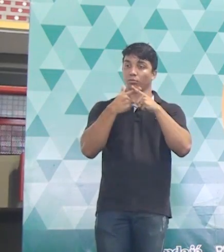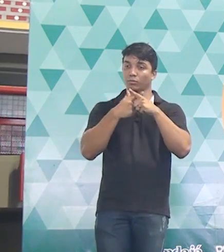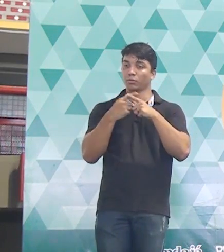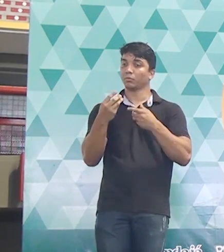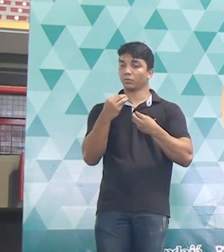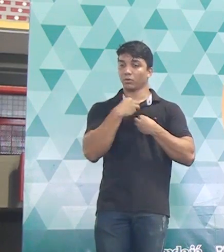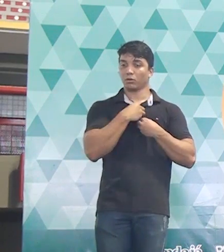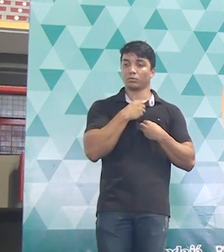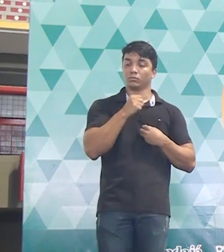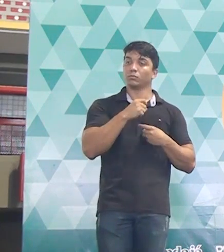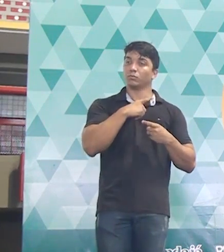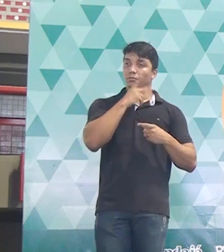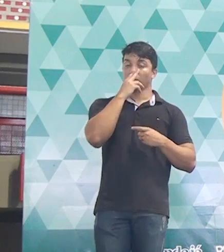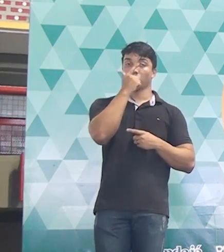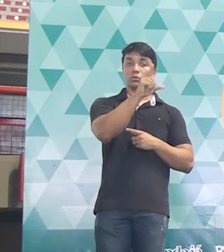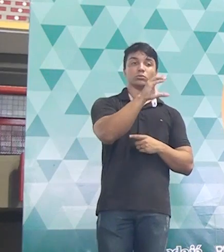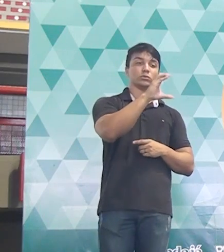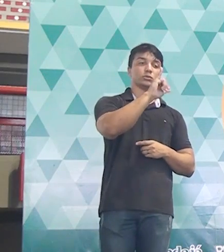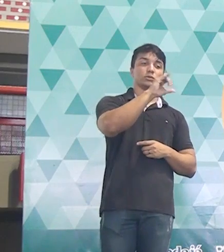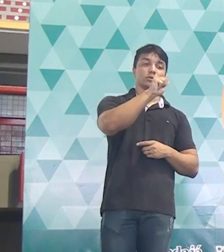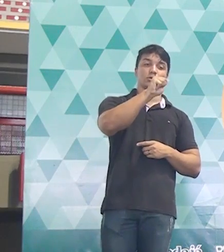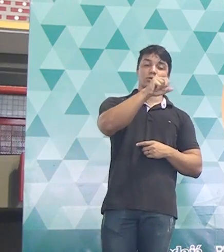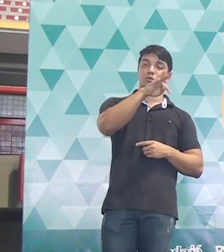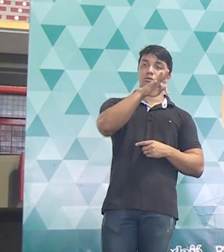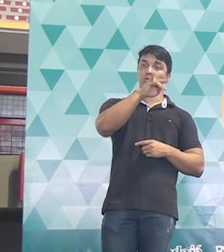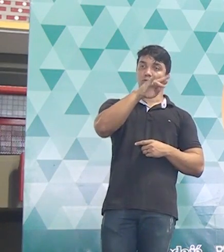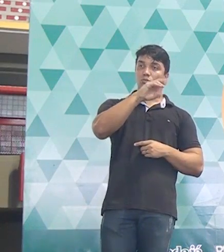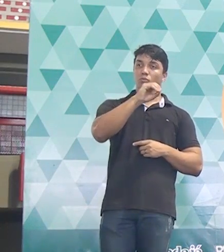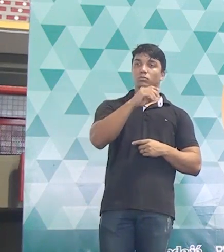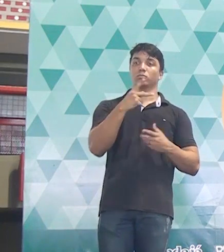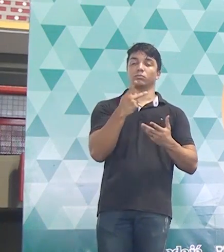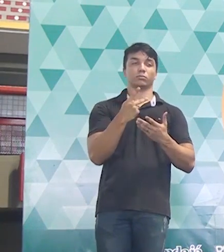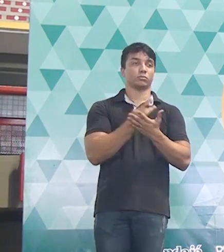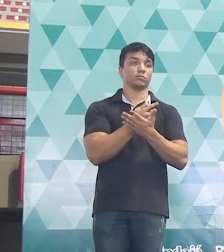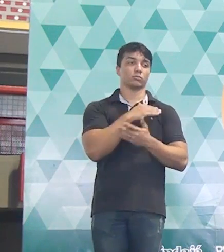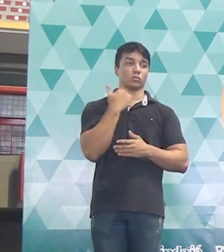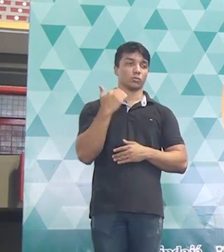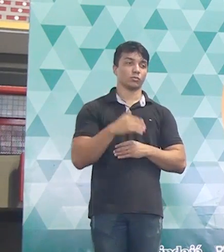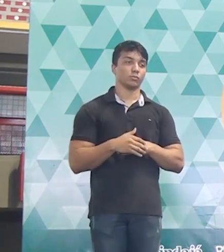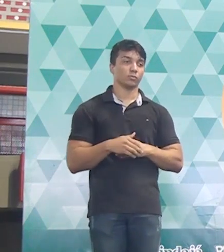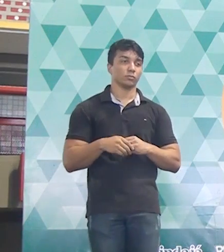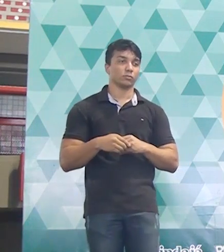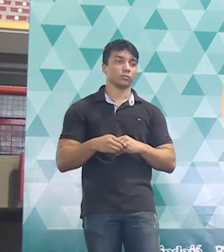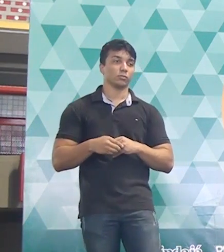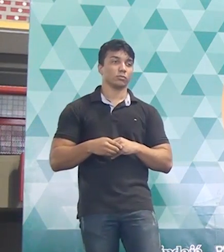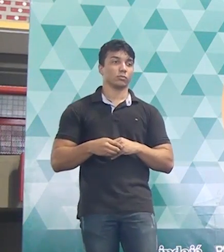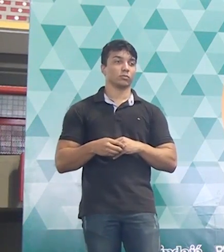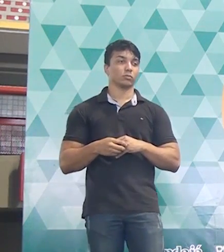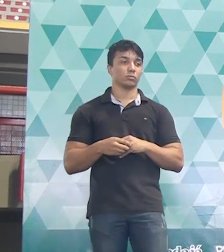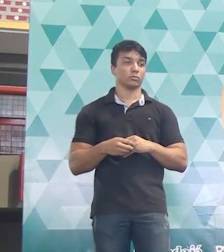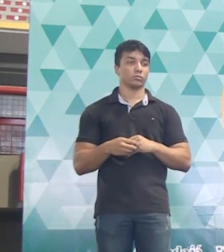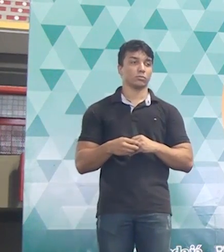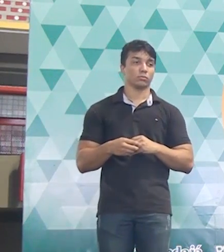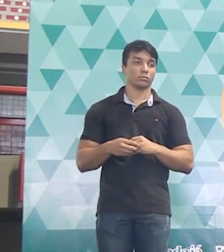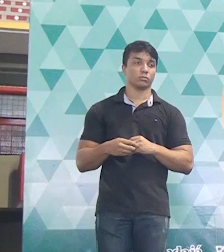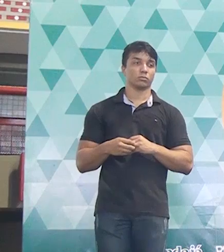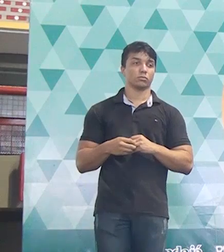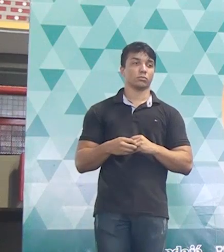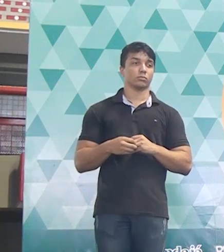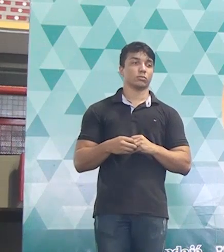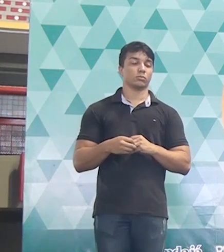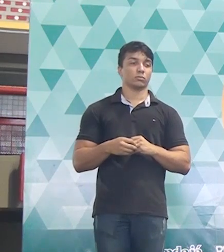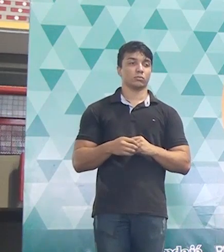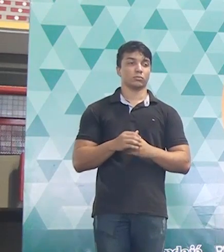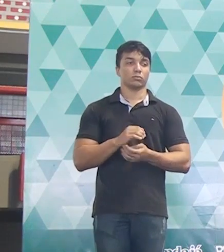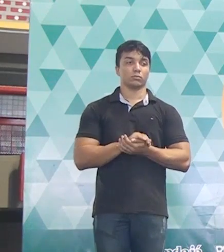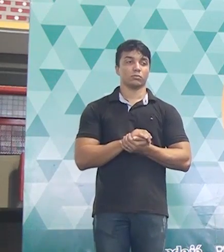gás cianídrico mata por asfixia. Tá? Professor, e quando tem manifestação, a tropa de choque aqui em